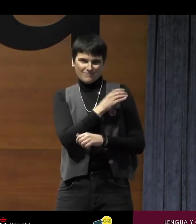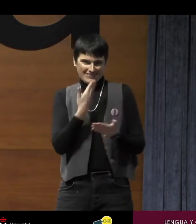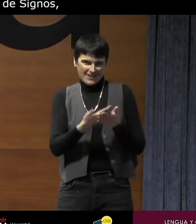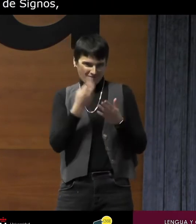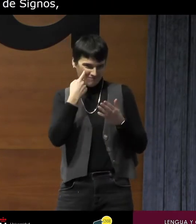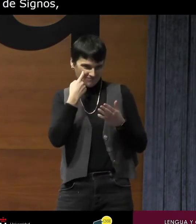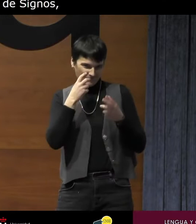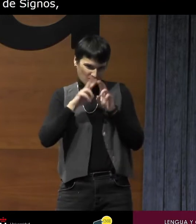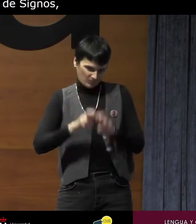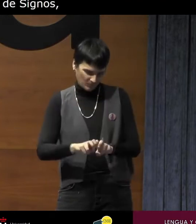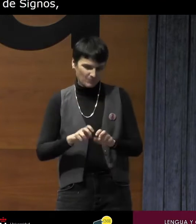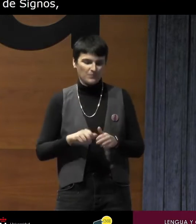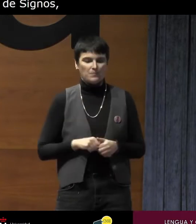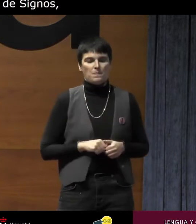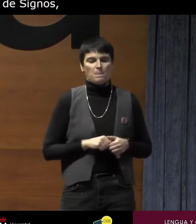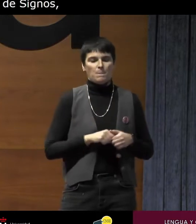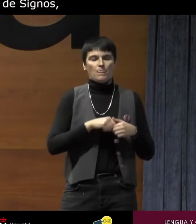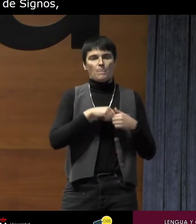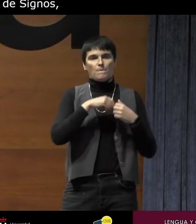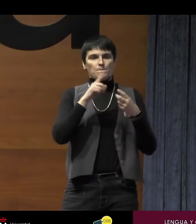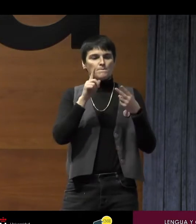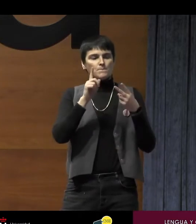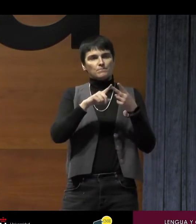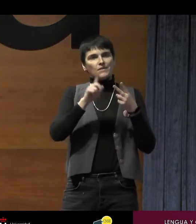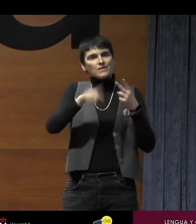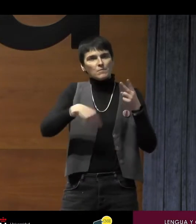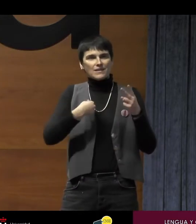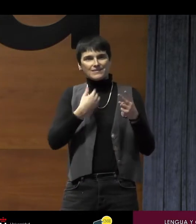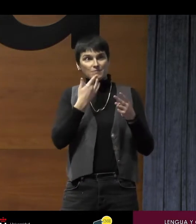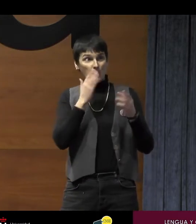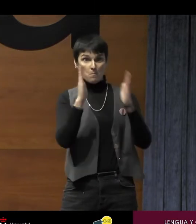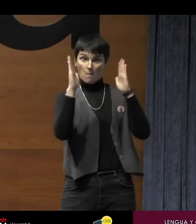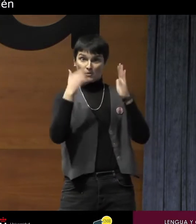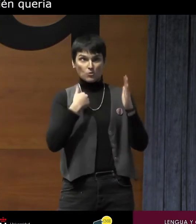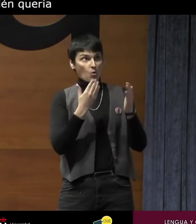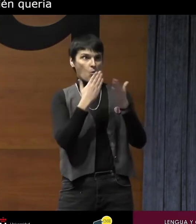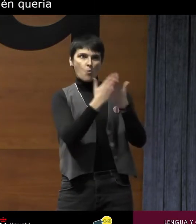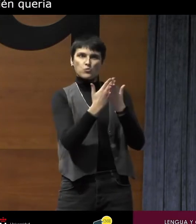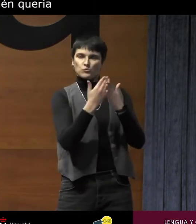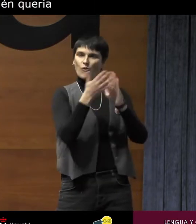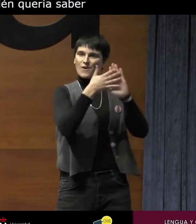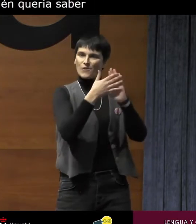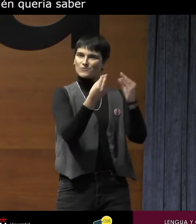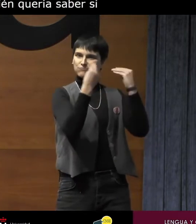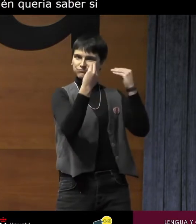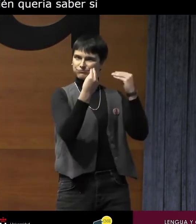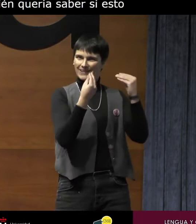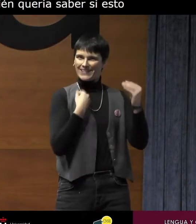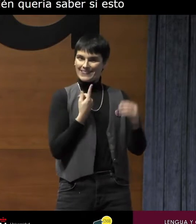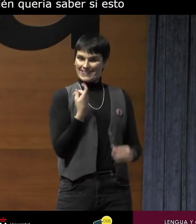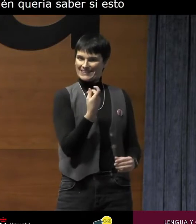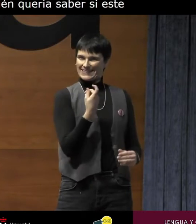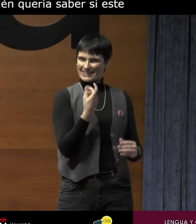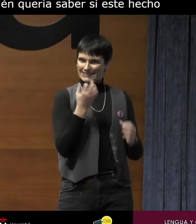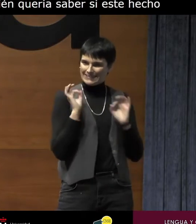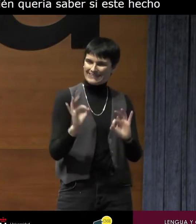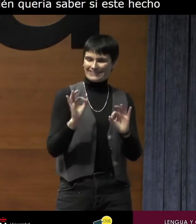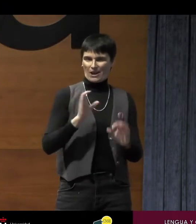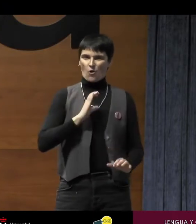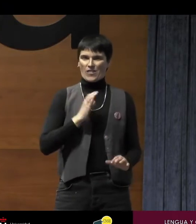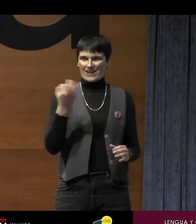herencia y también quería saber si este hecho nos ayuda a las personas coda